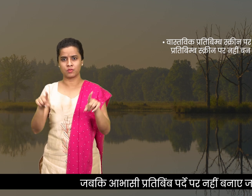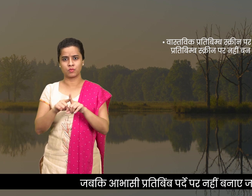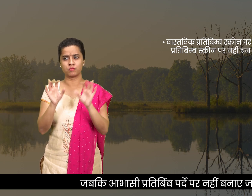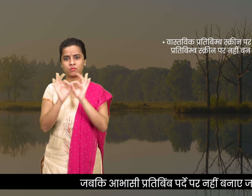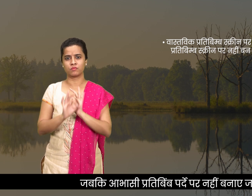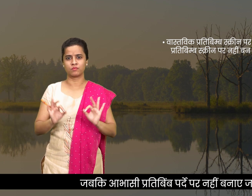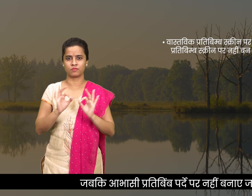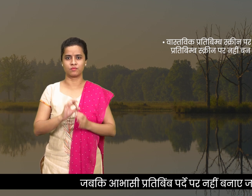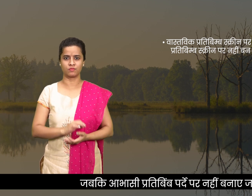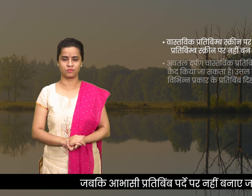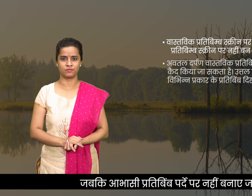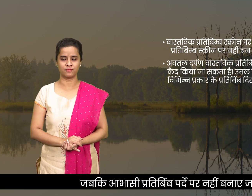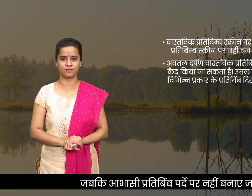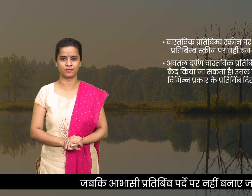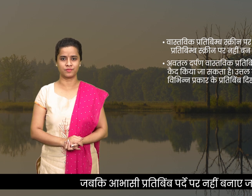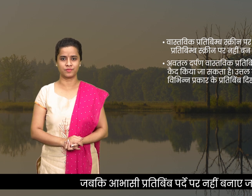सकते हैं।